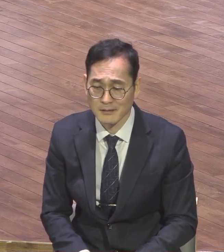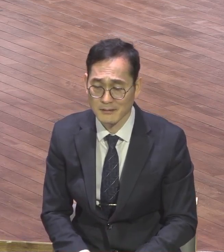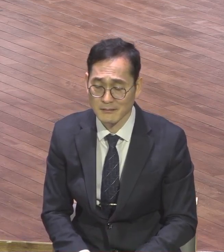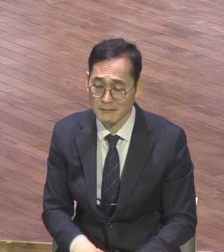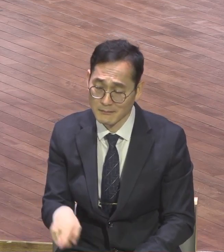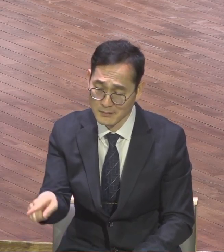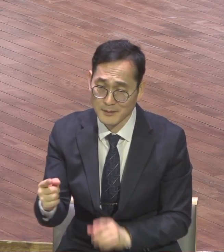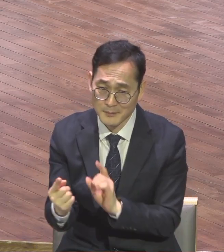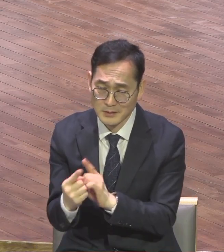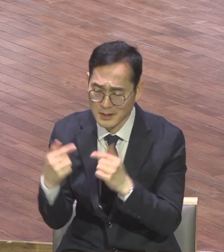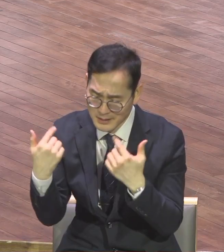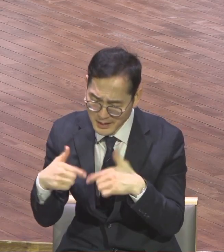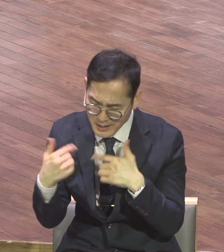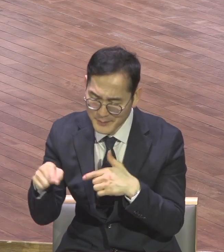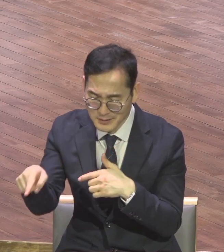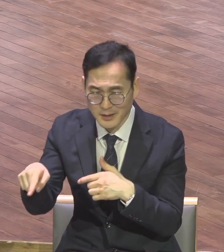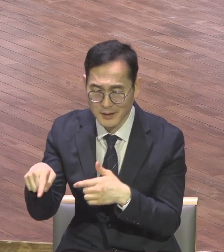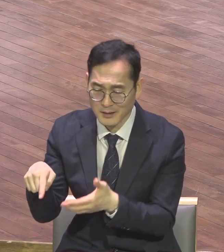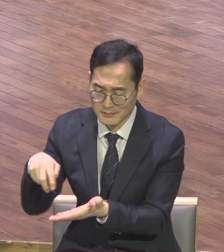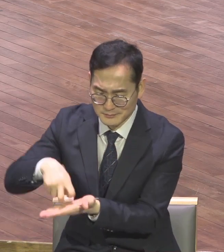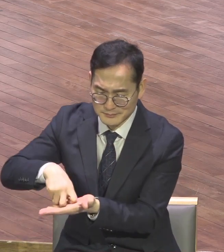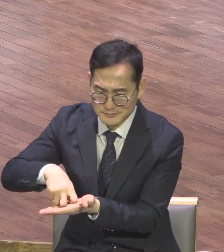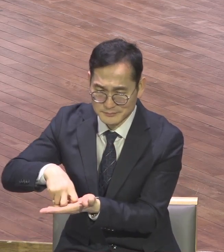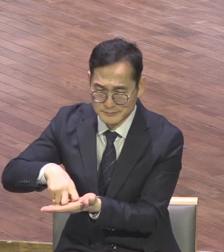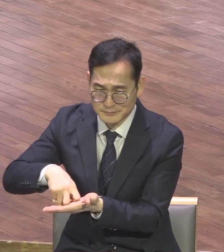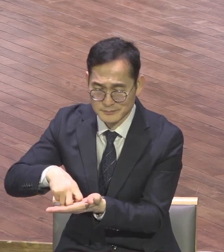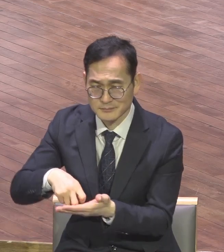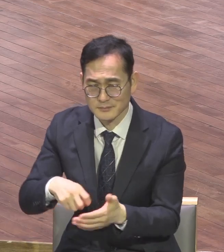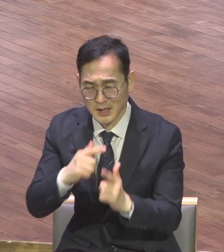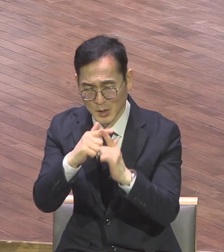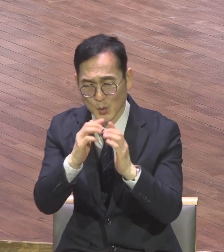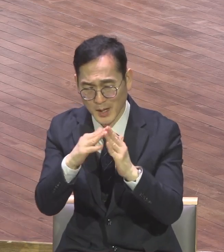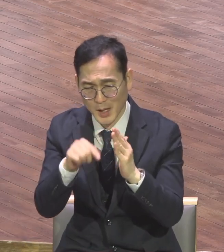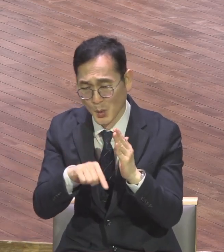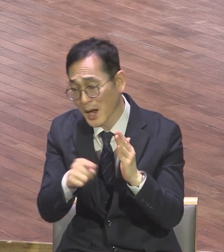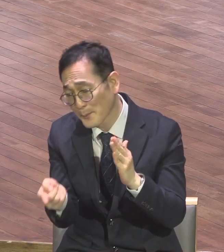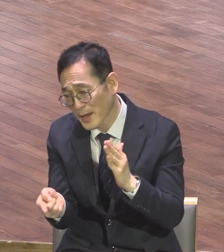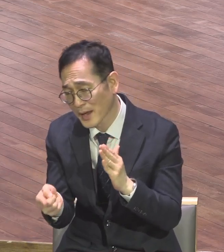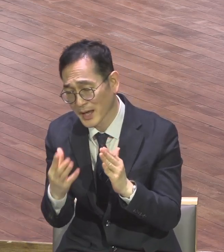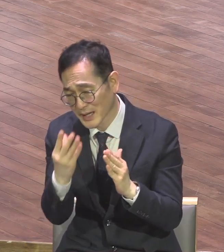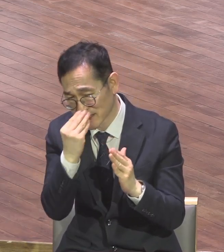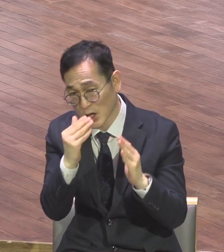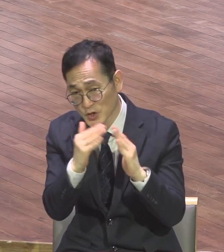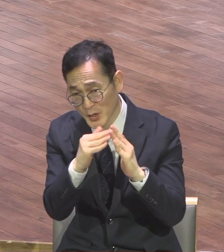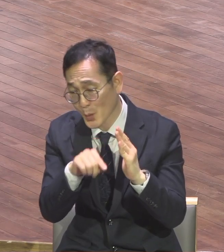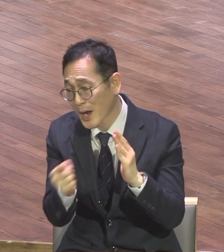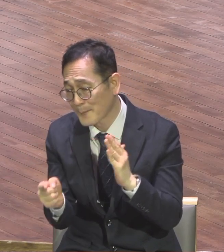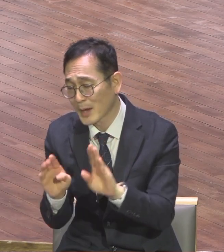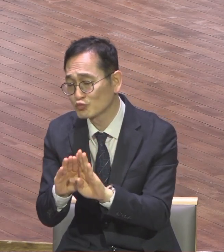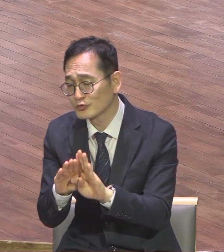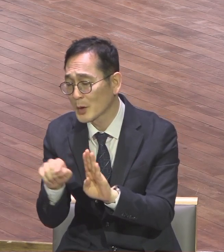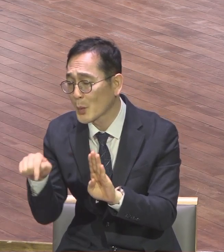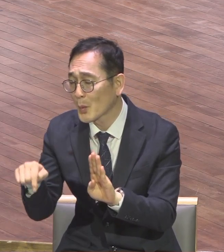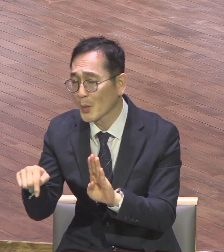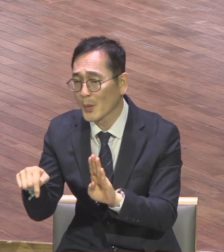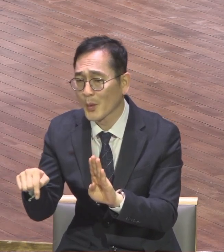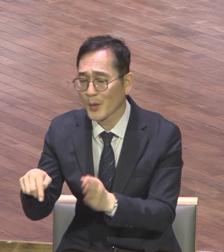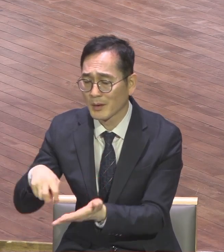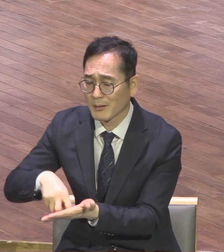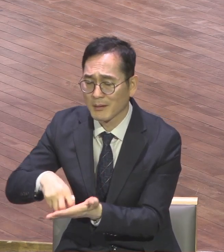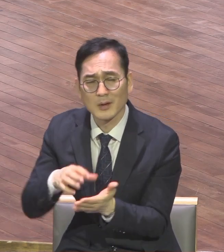이 사람은 날마다 성전 미문에 앉아서 구걸하던 사람이었어요. 당시 예루살렘